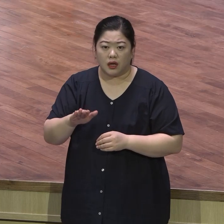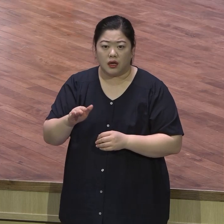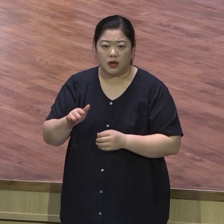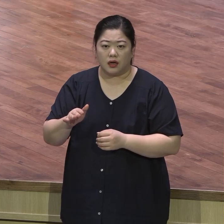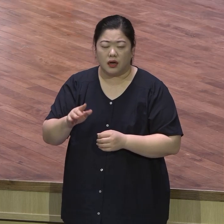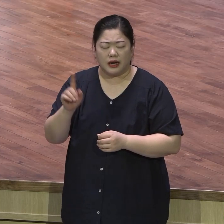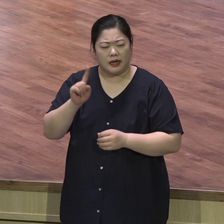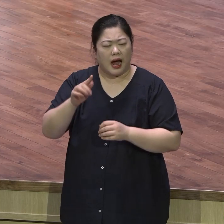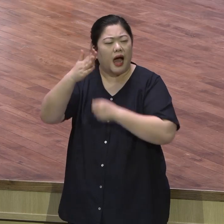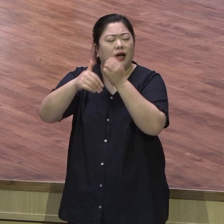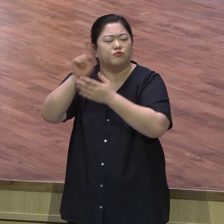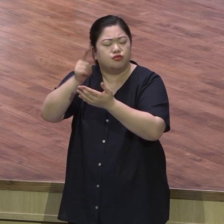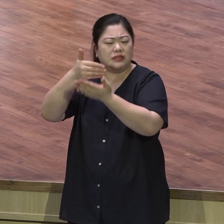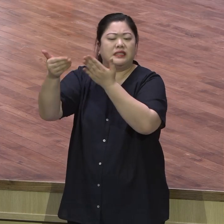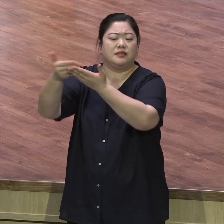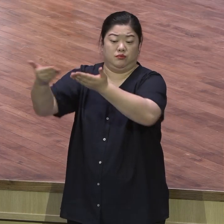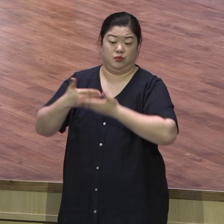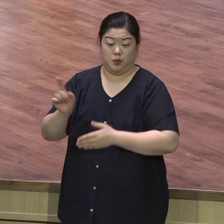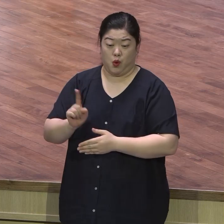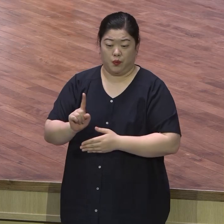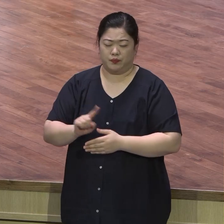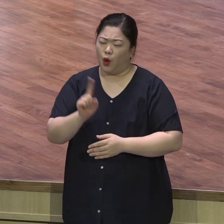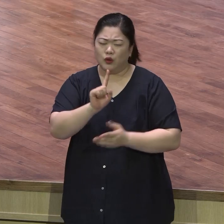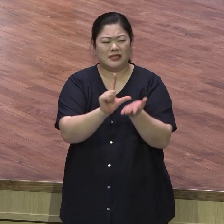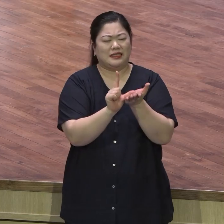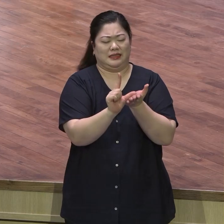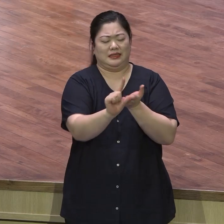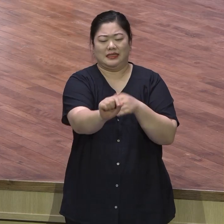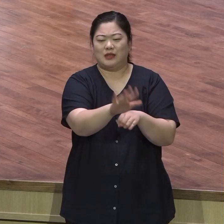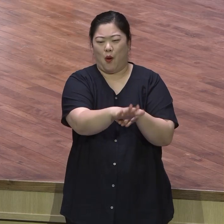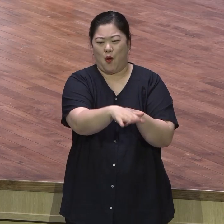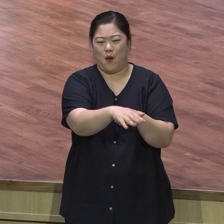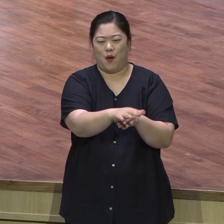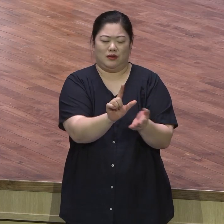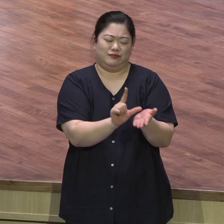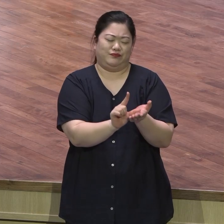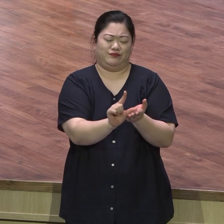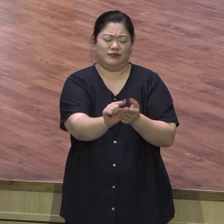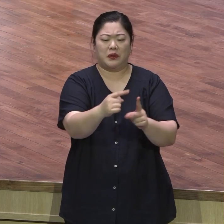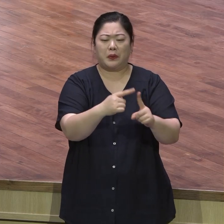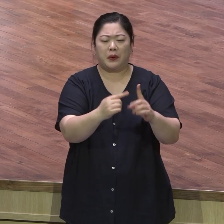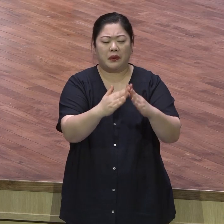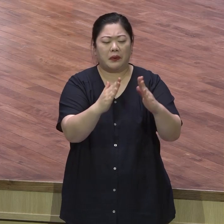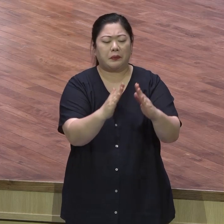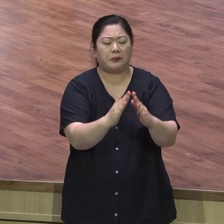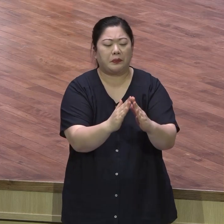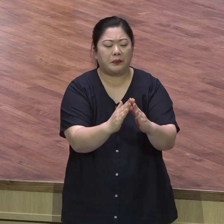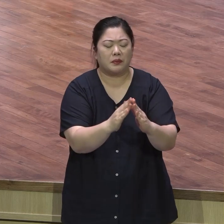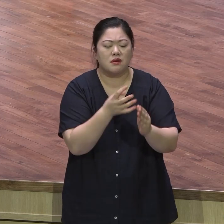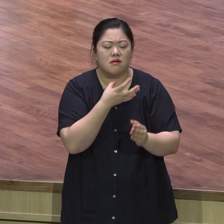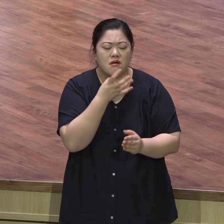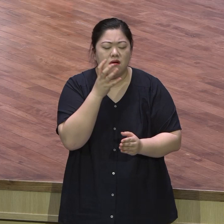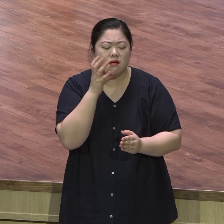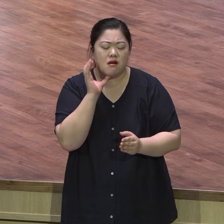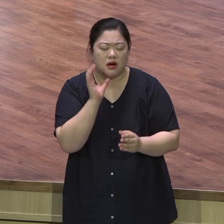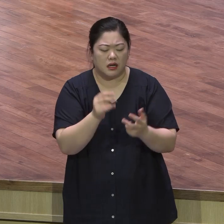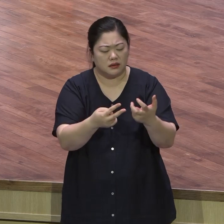시골에 저 시골에 한 30명 노인들 있는 그 교회가 딱 보여요. 아 하나님이